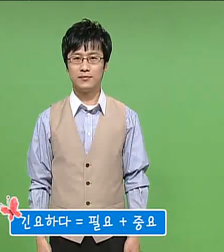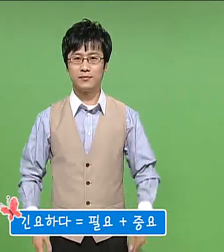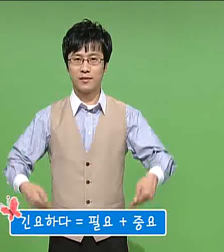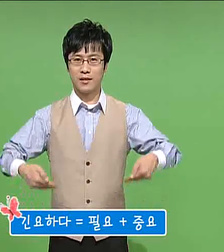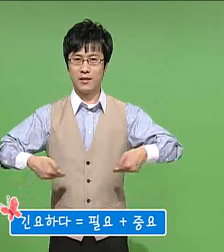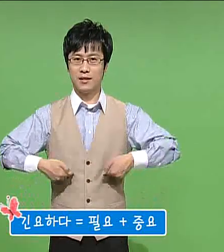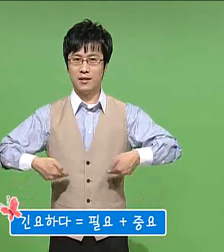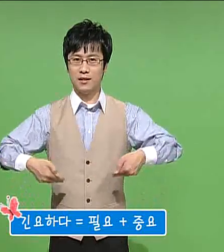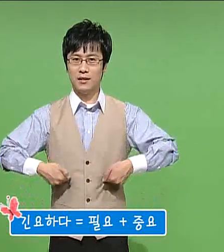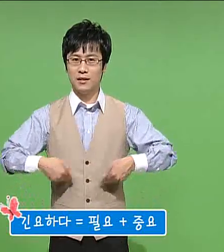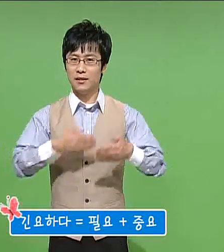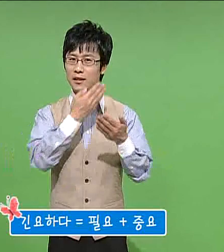기묘하다.